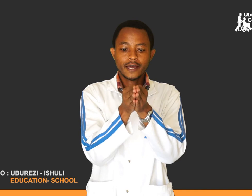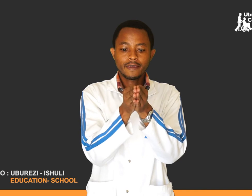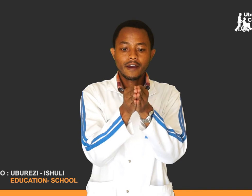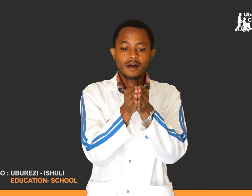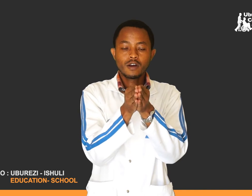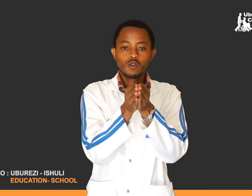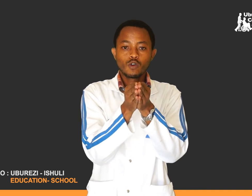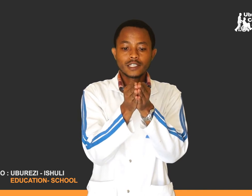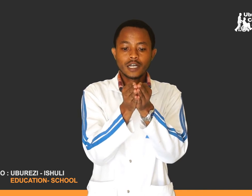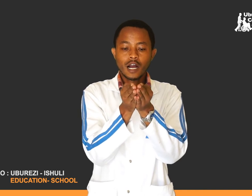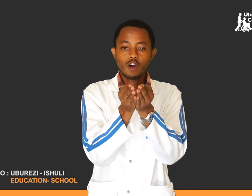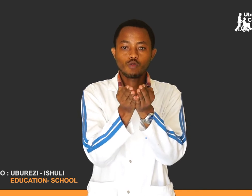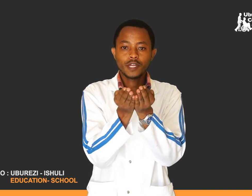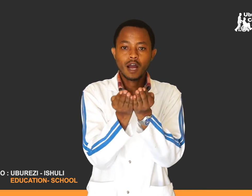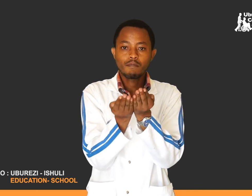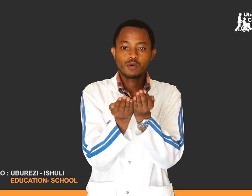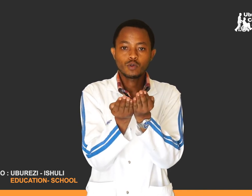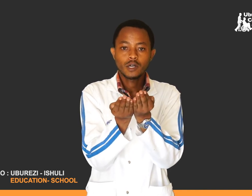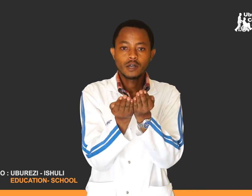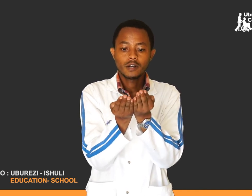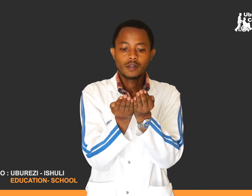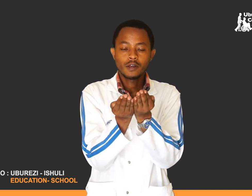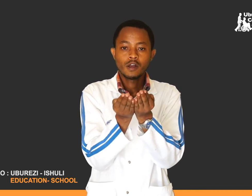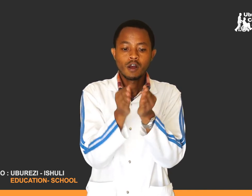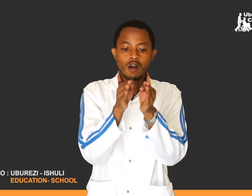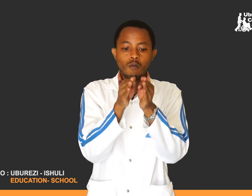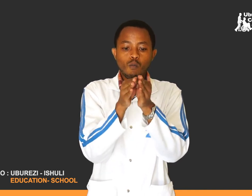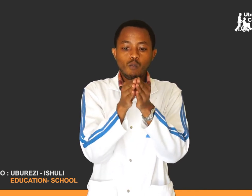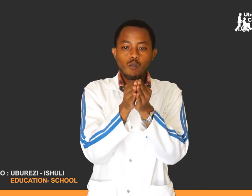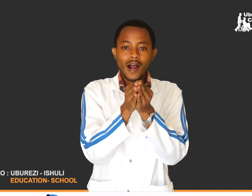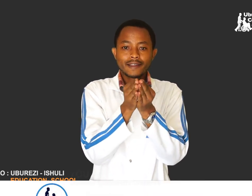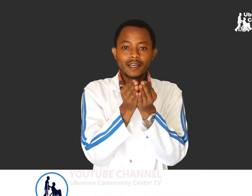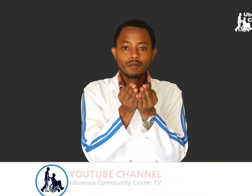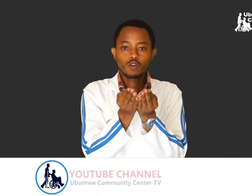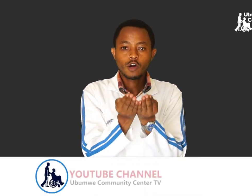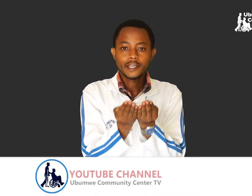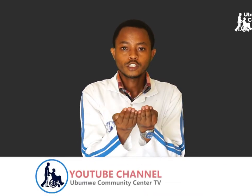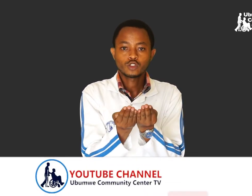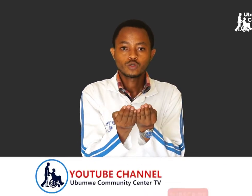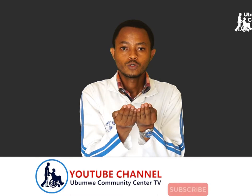ubifatanya ugasa nkaho ubirambura. Bate y'ibikoresho,